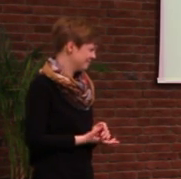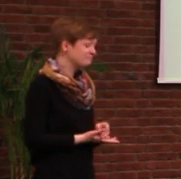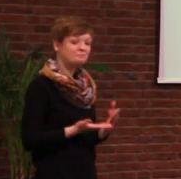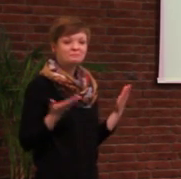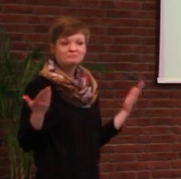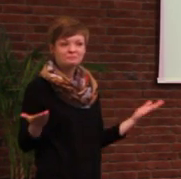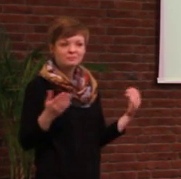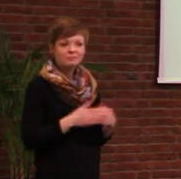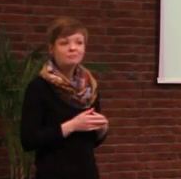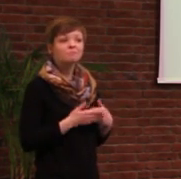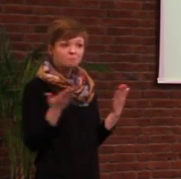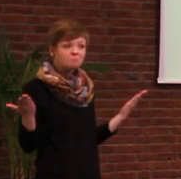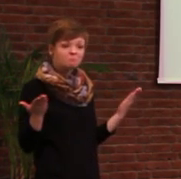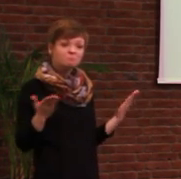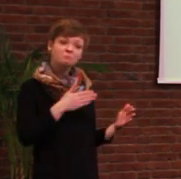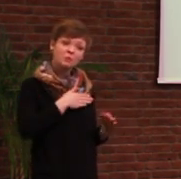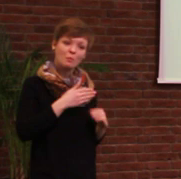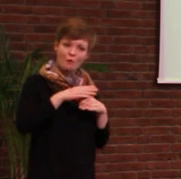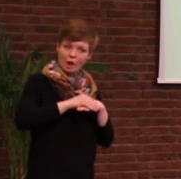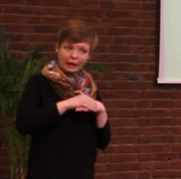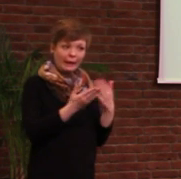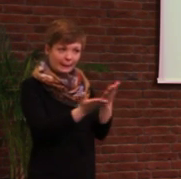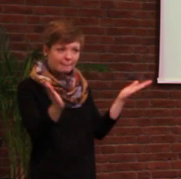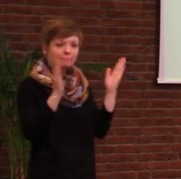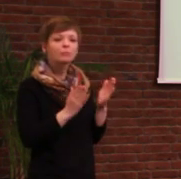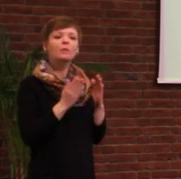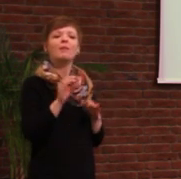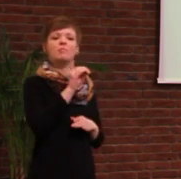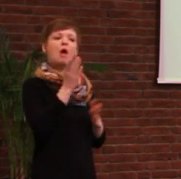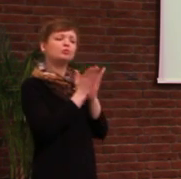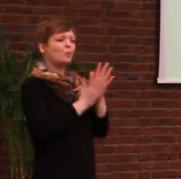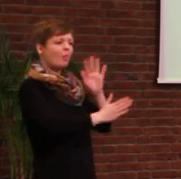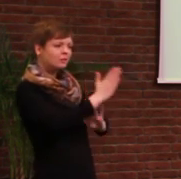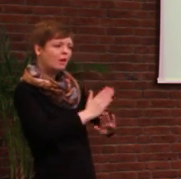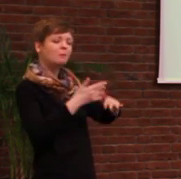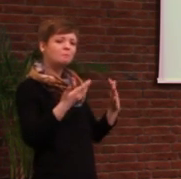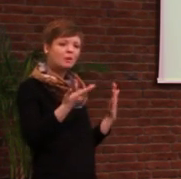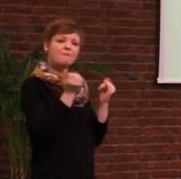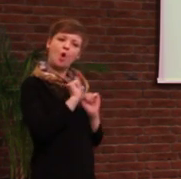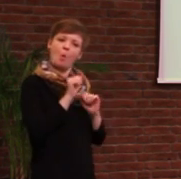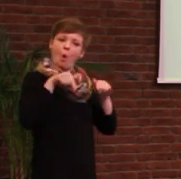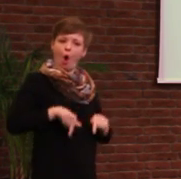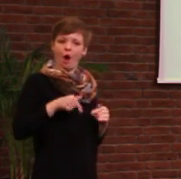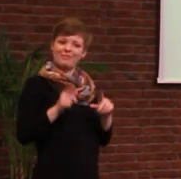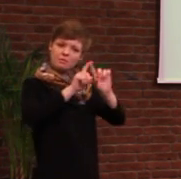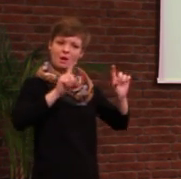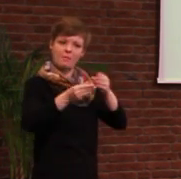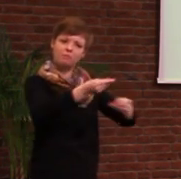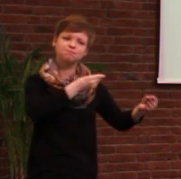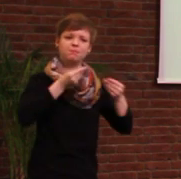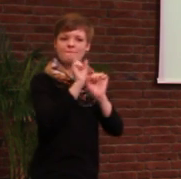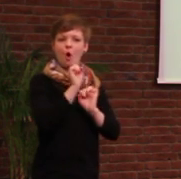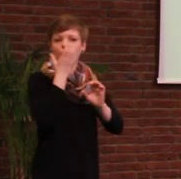Ja, liebe Freundinnen und Freunde, Daniel hat schon genug dazu gesagt, warum wir genau heute dieses Thema